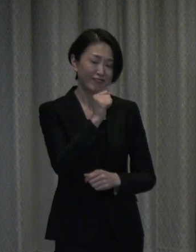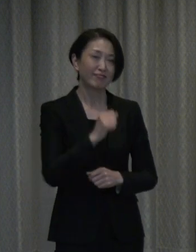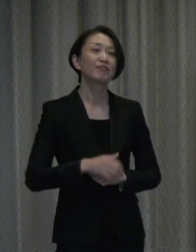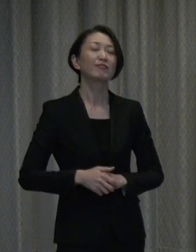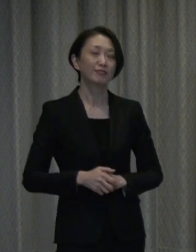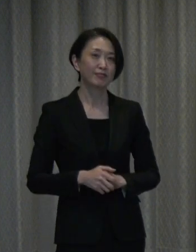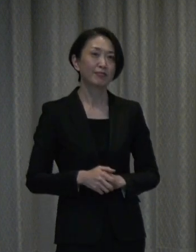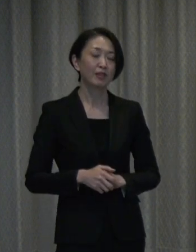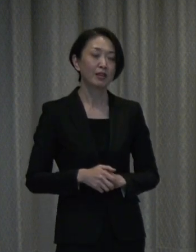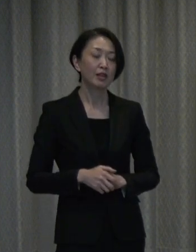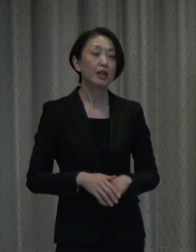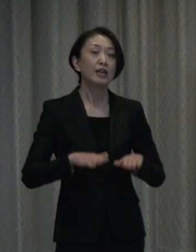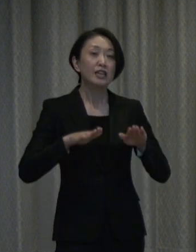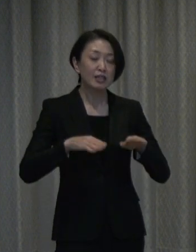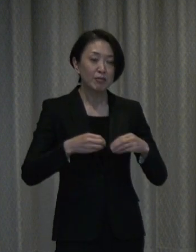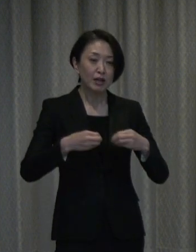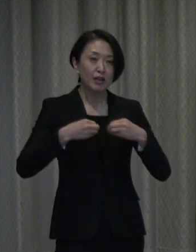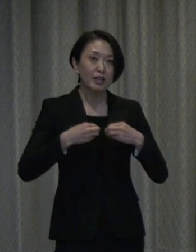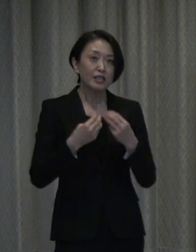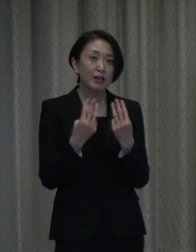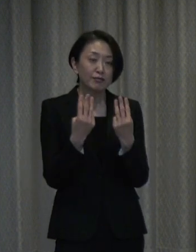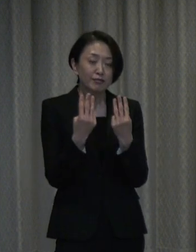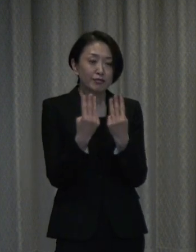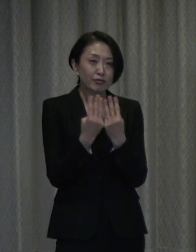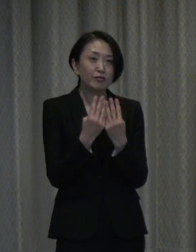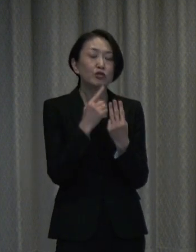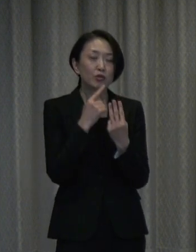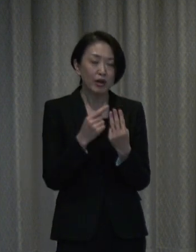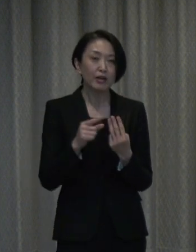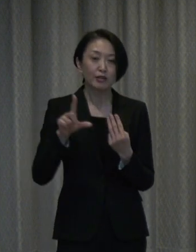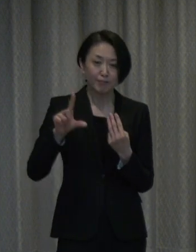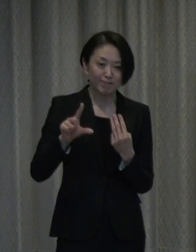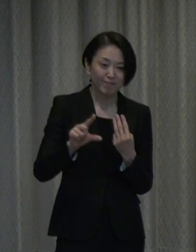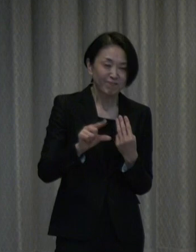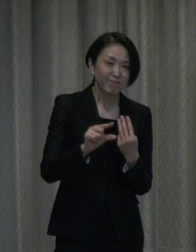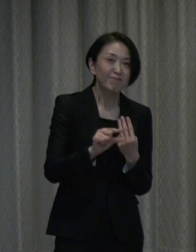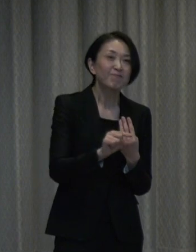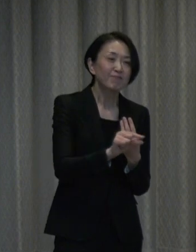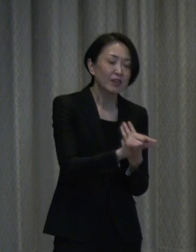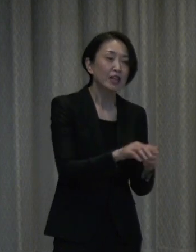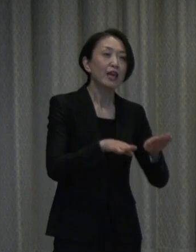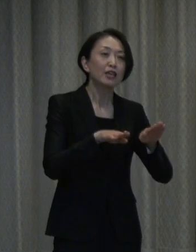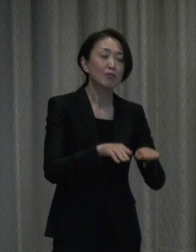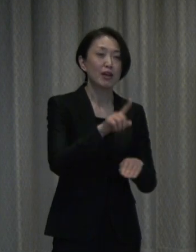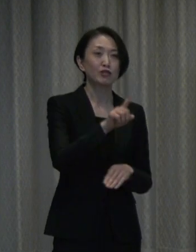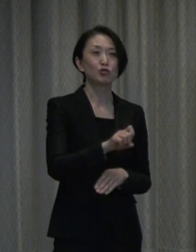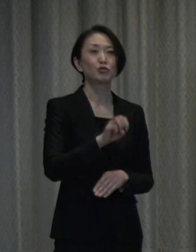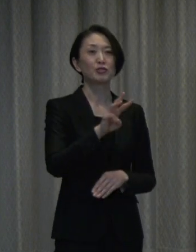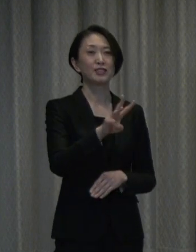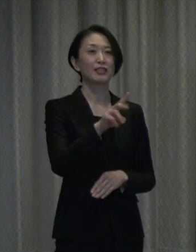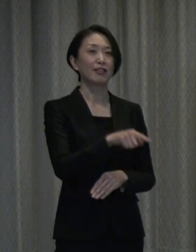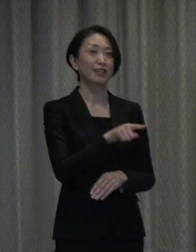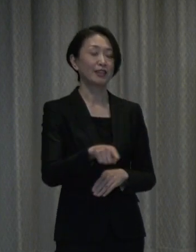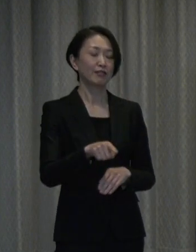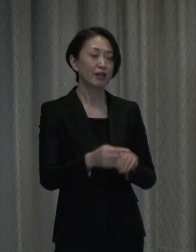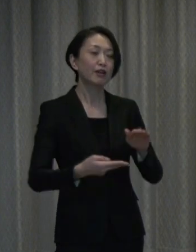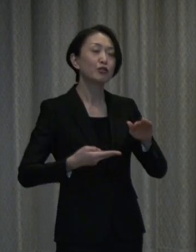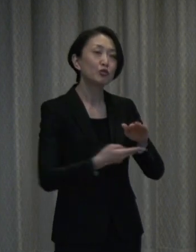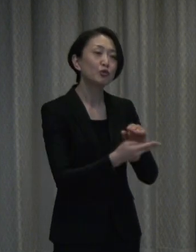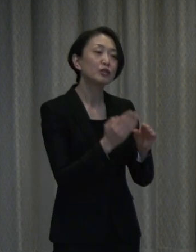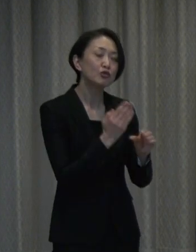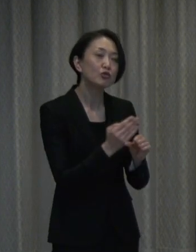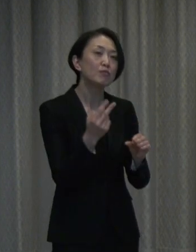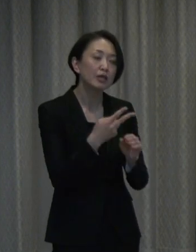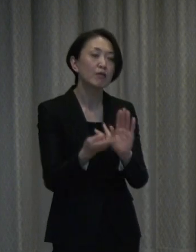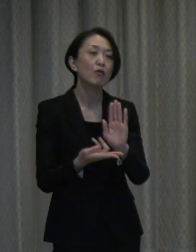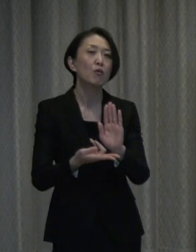その日の患者数がずっと減ってきておりまして、今日現在13名の方が入院またはホテルで